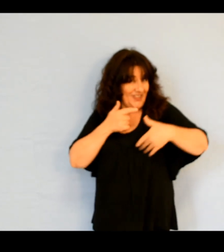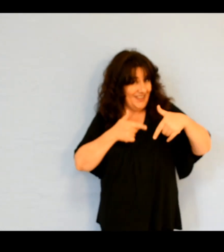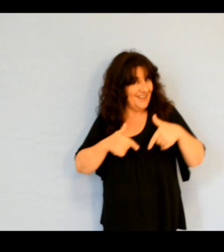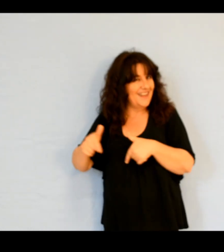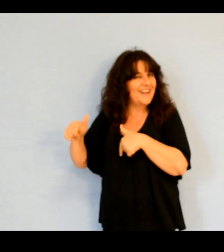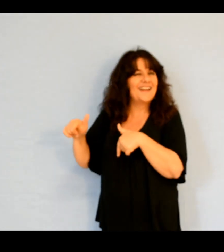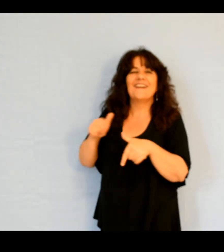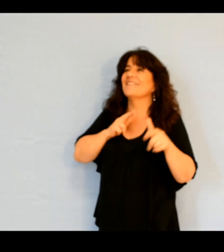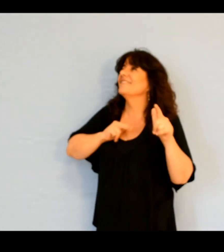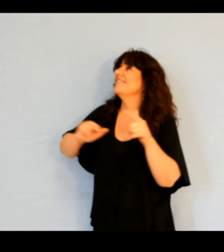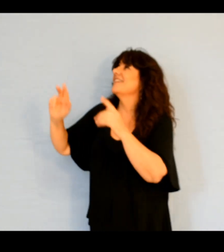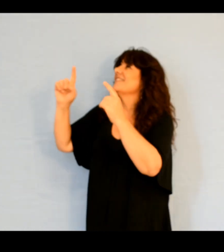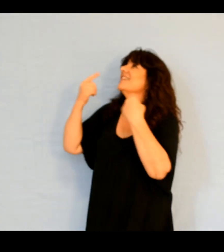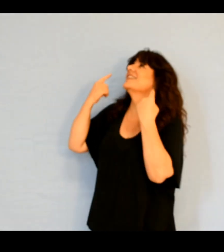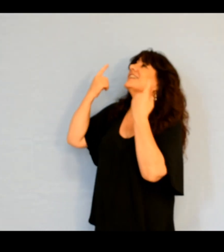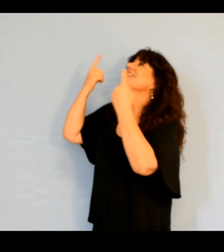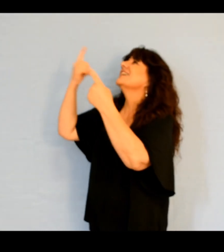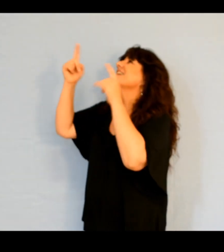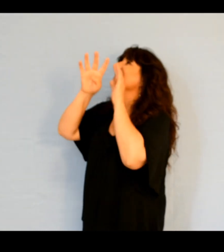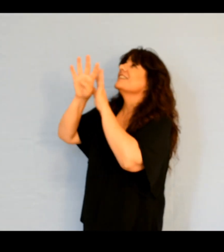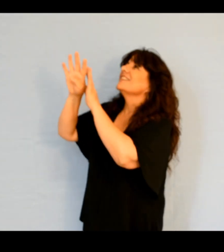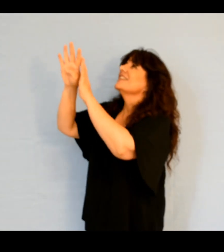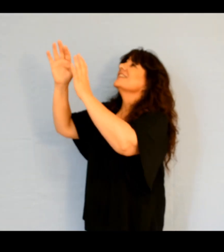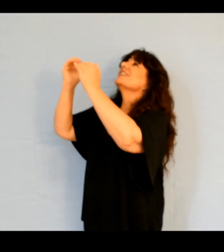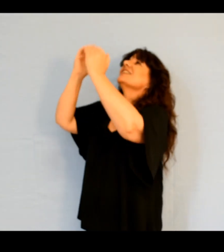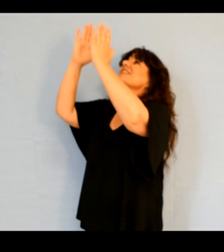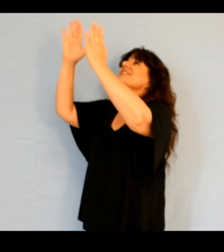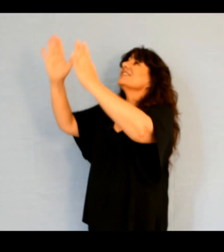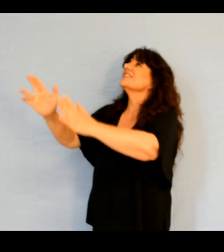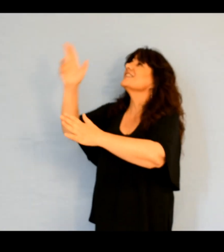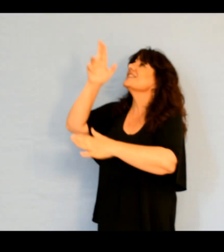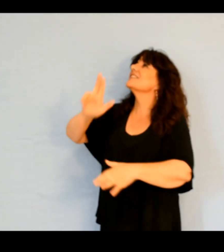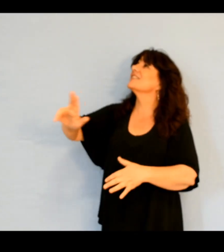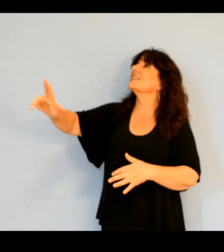à la maison du Seigneur.